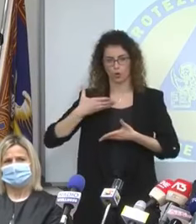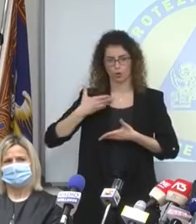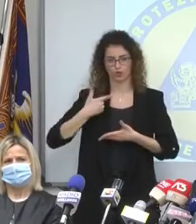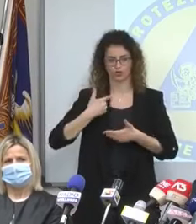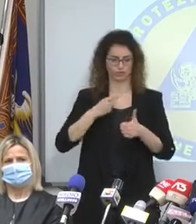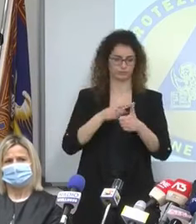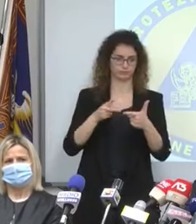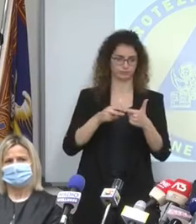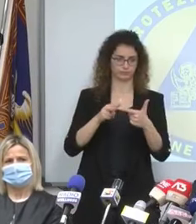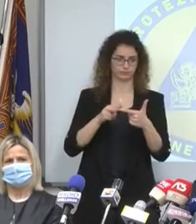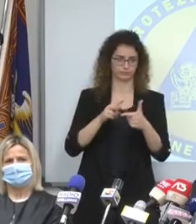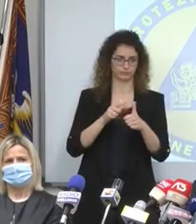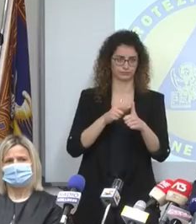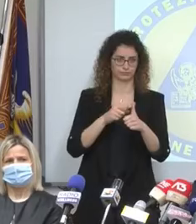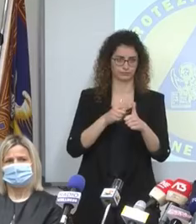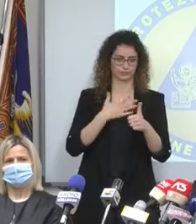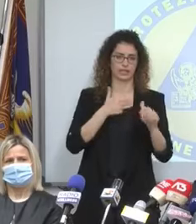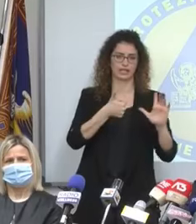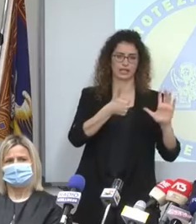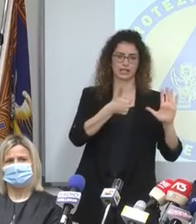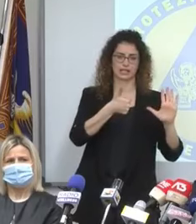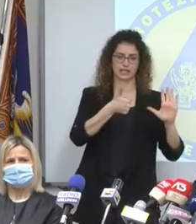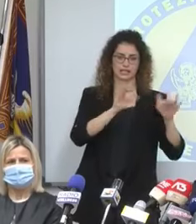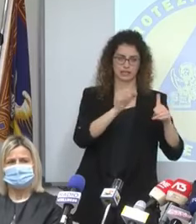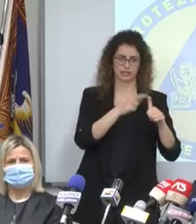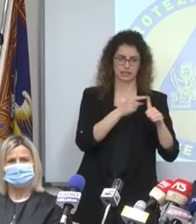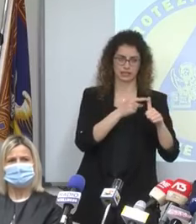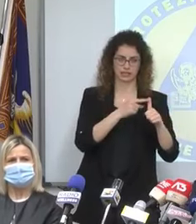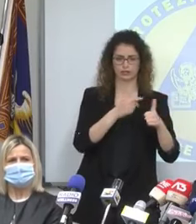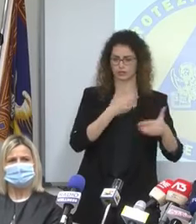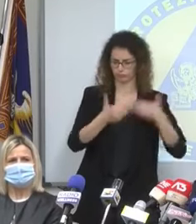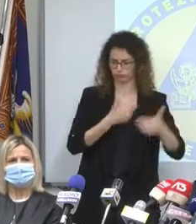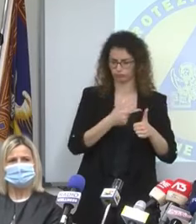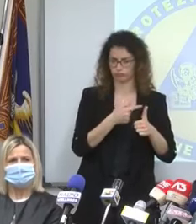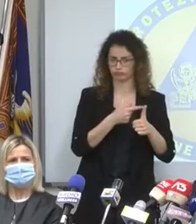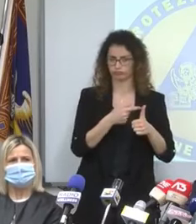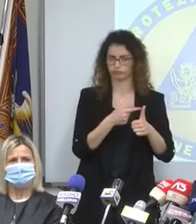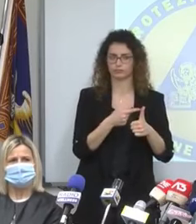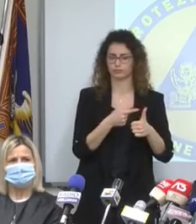due dispositivi, cioè riguardo agli sessantenni avanti tutta e